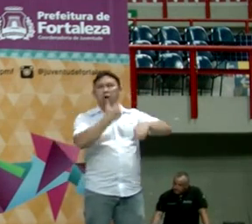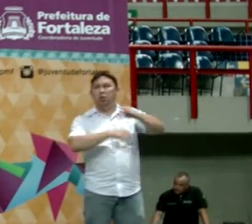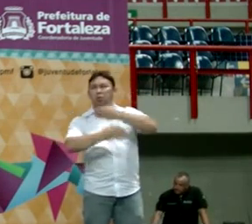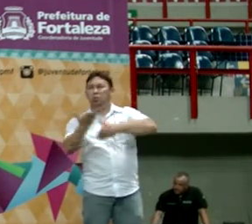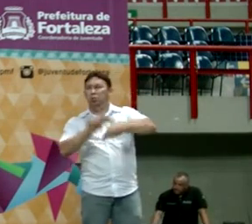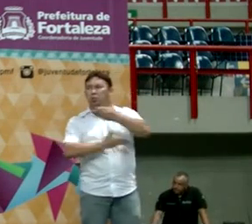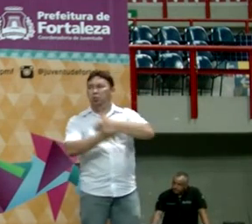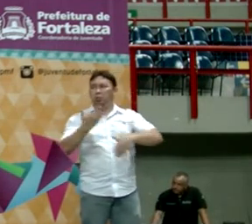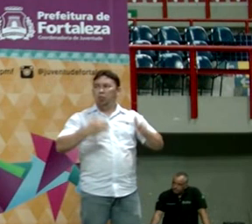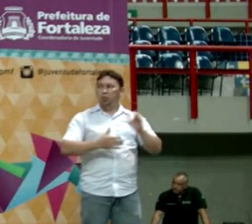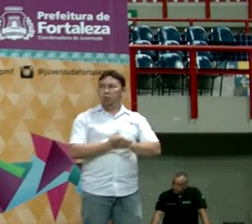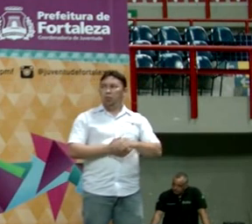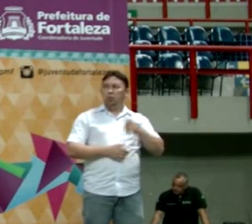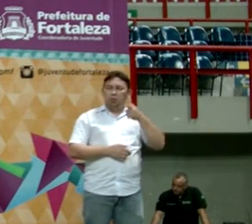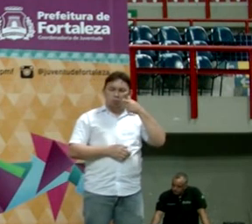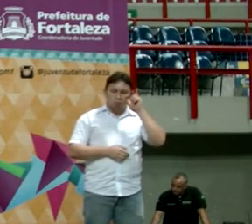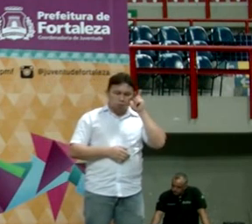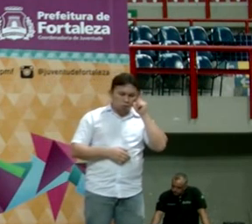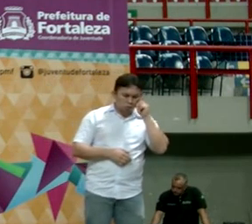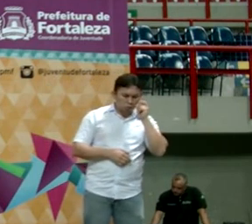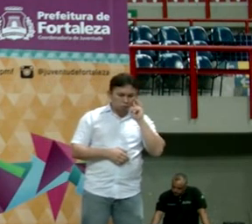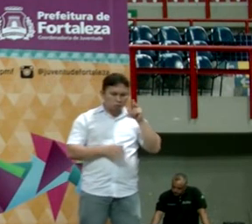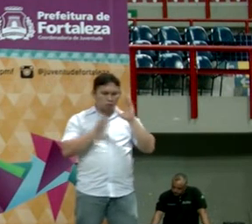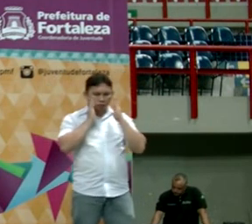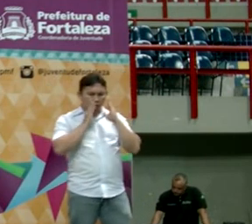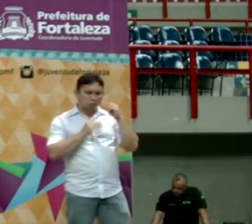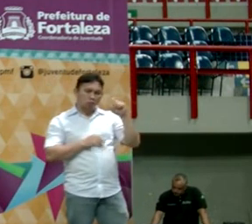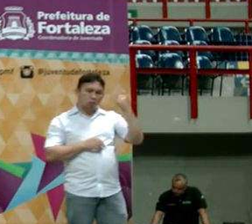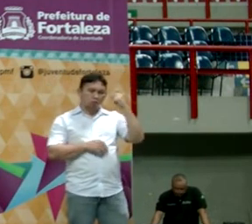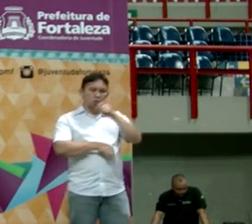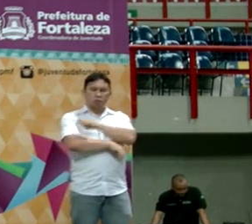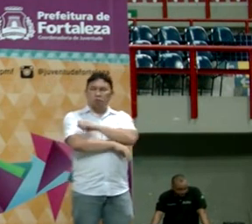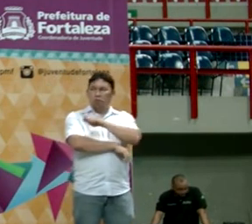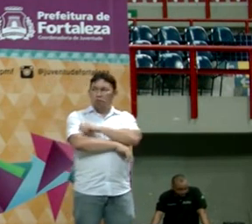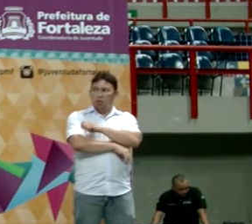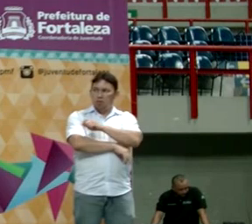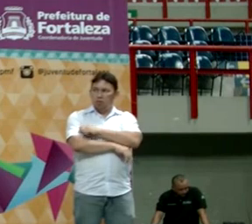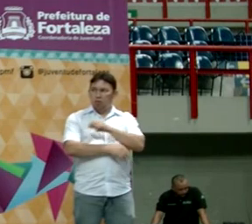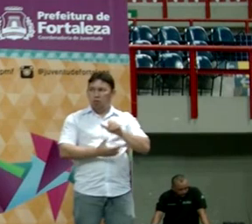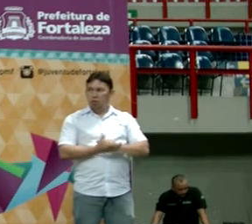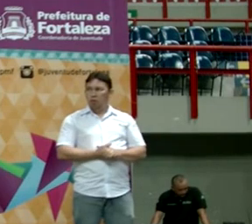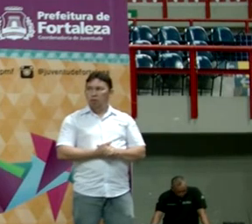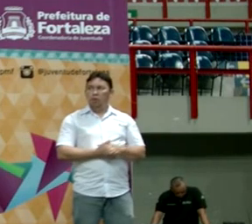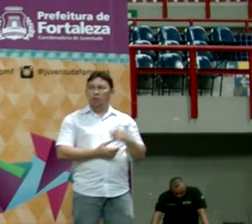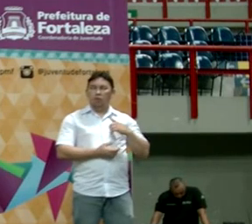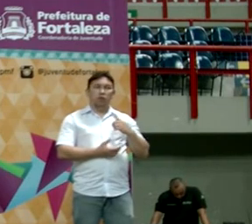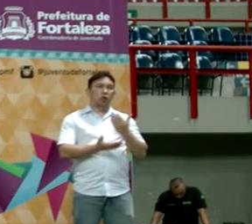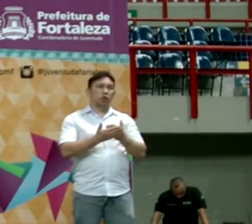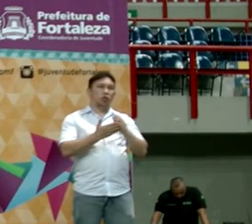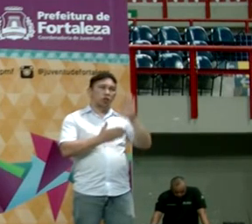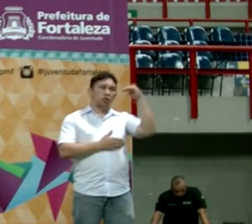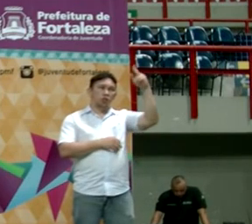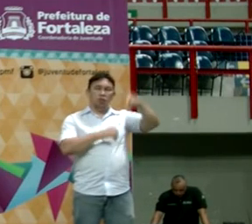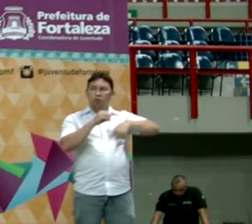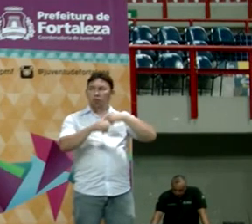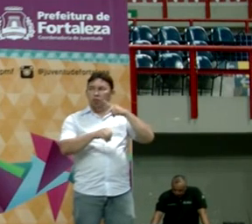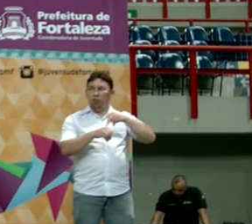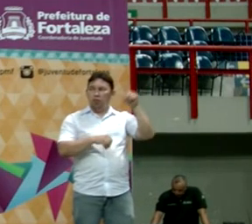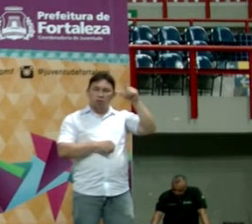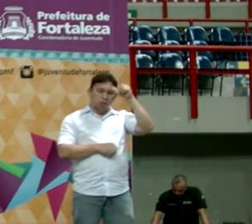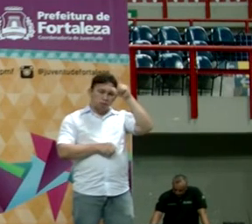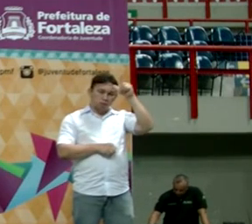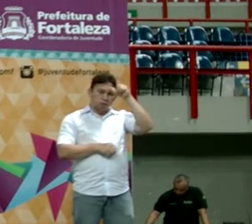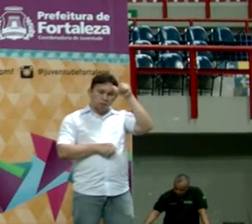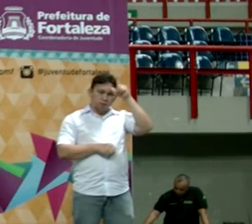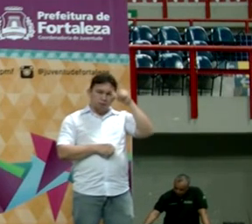Beleza? Ontem mesmo eu vi no Facebook de um ex-aluno que está fazendo Ciência Sem Fronteira, tá certo? Ele estava lá na